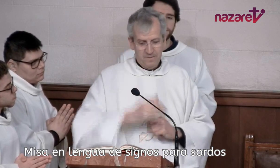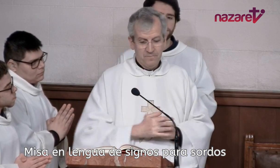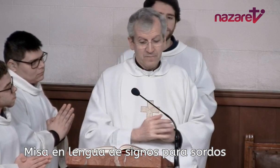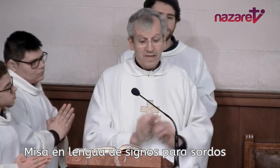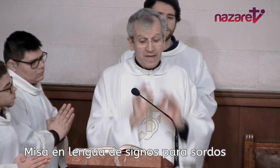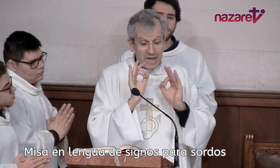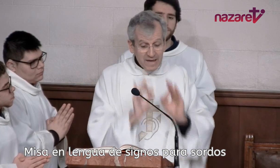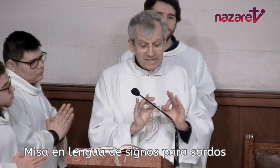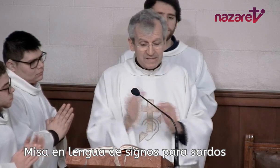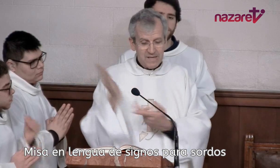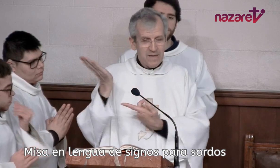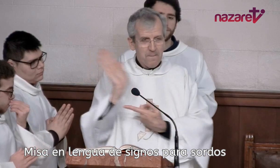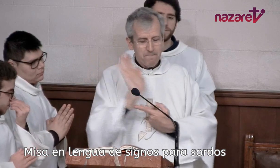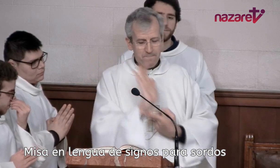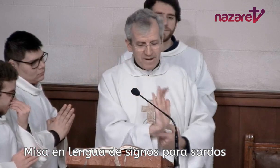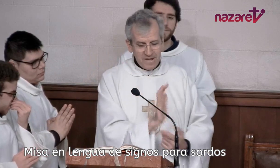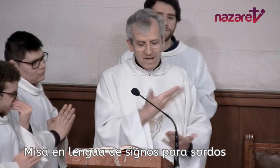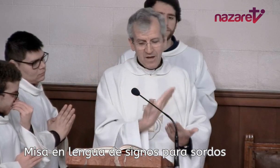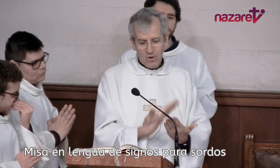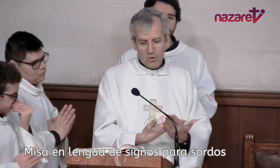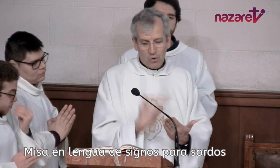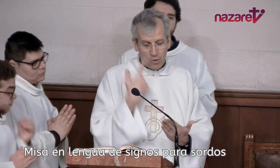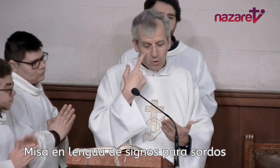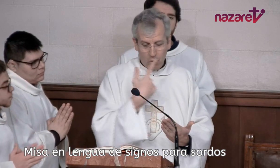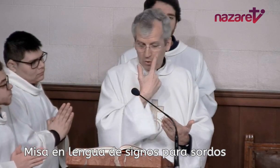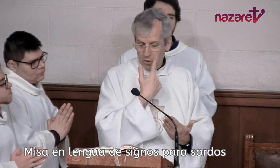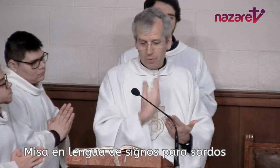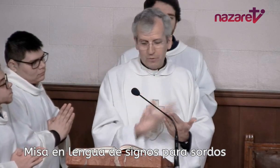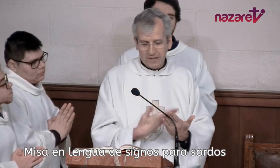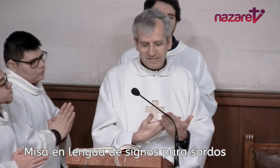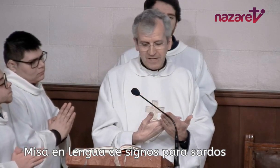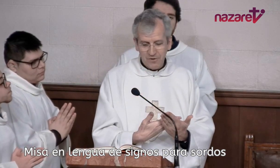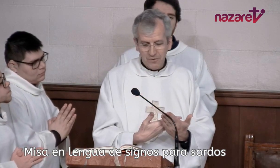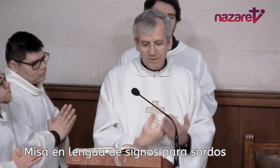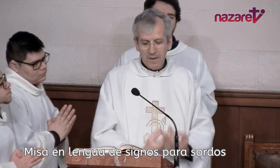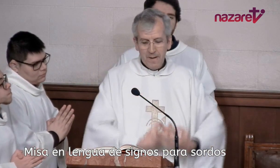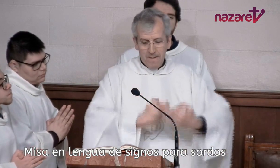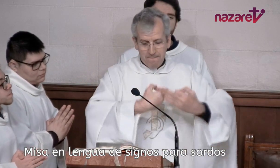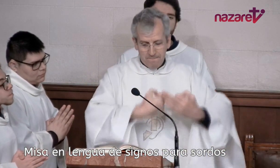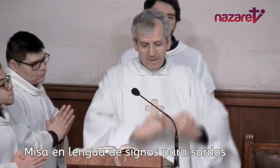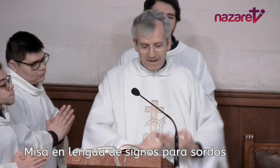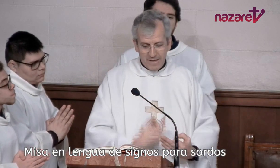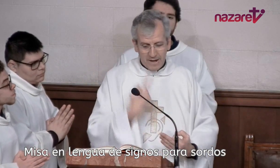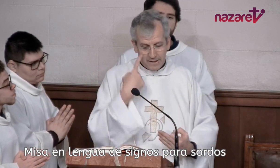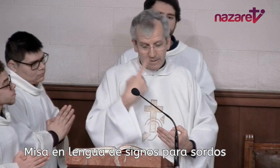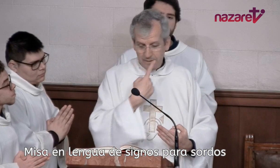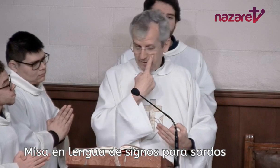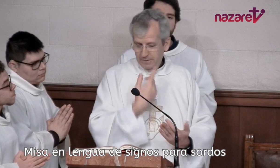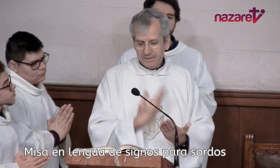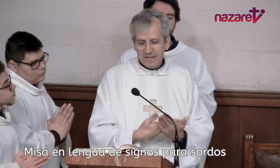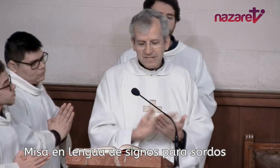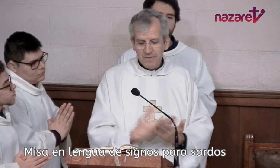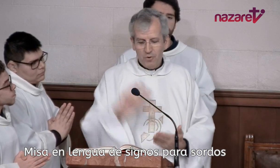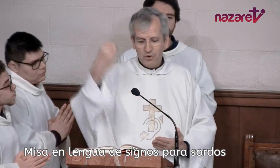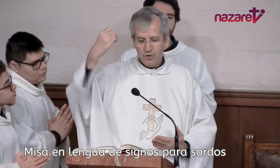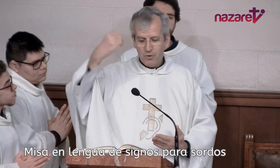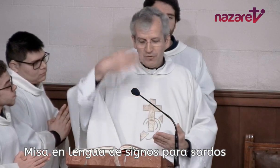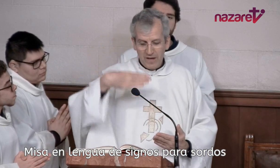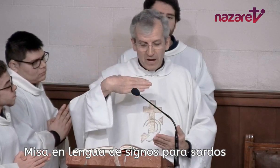Este venía como testigo para dar testimonio de la